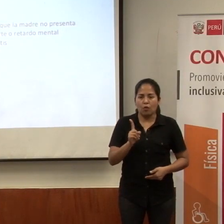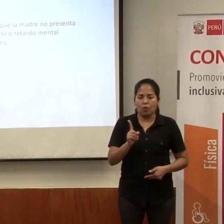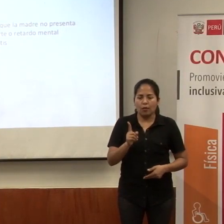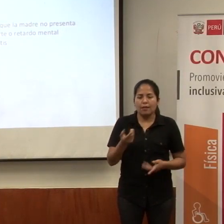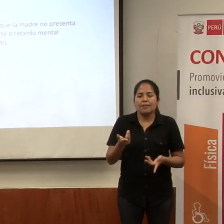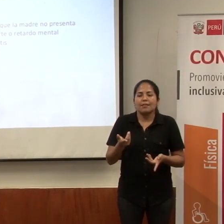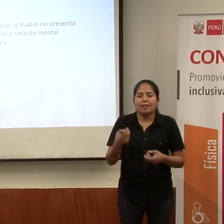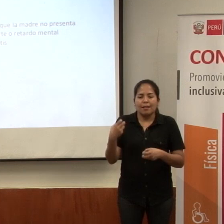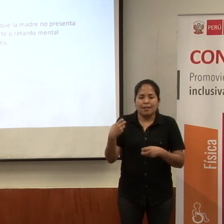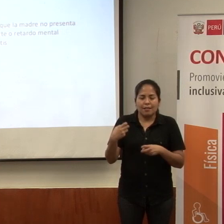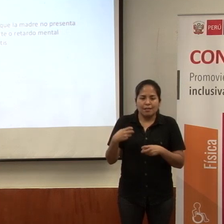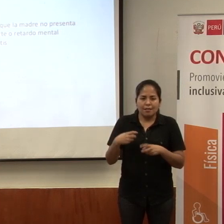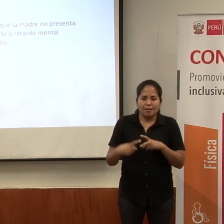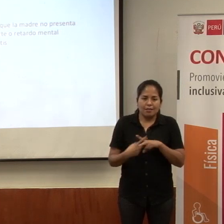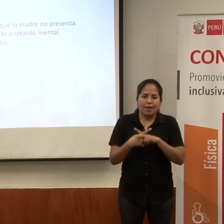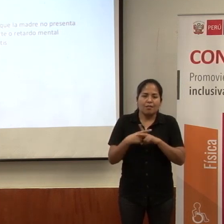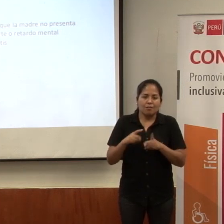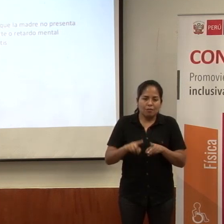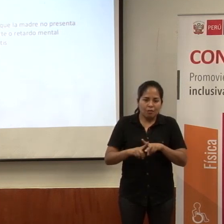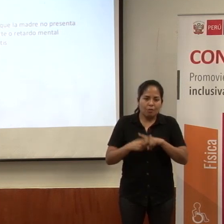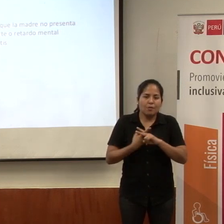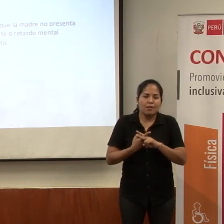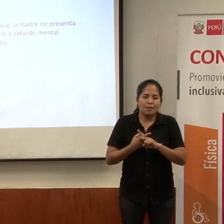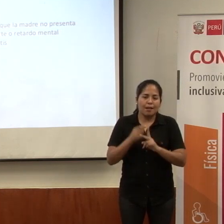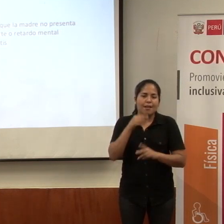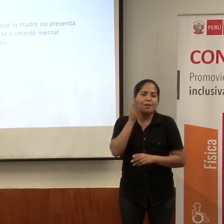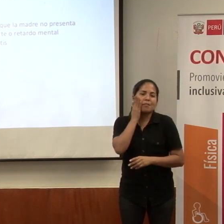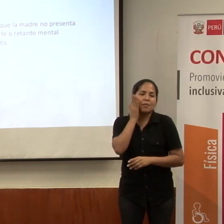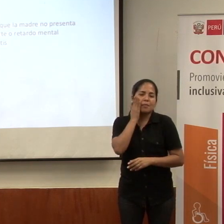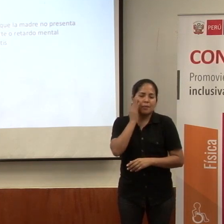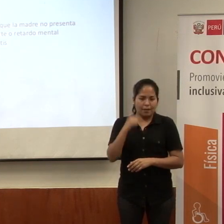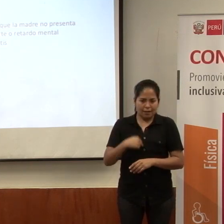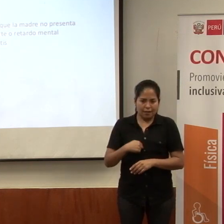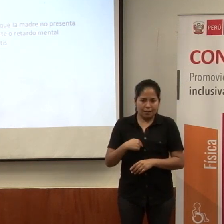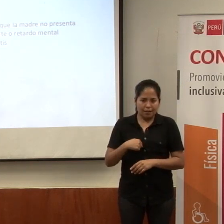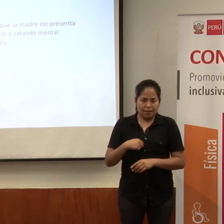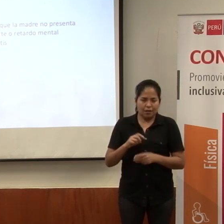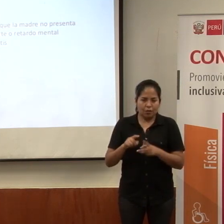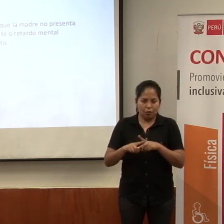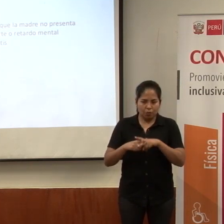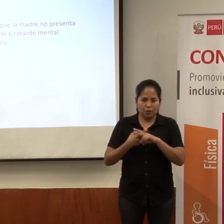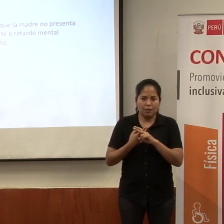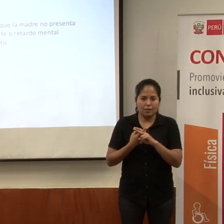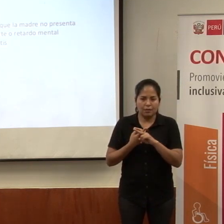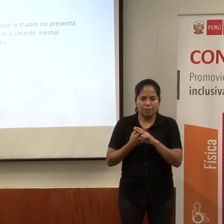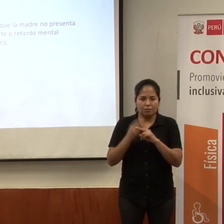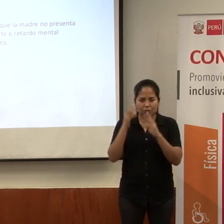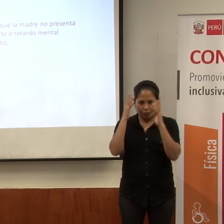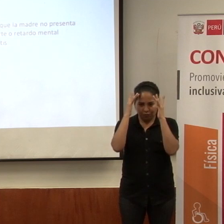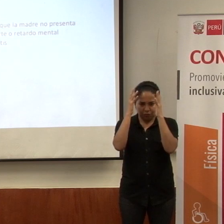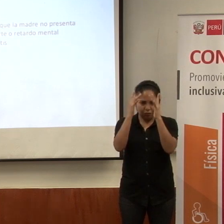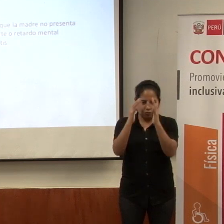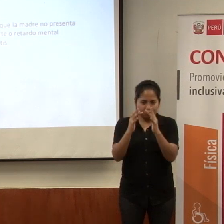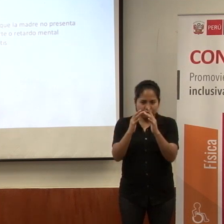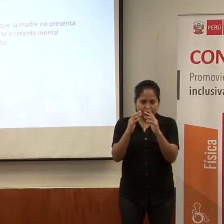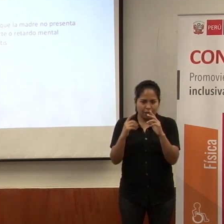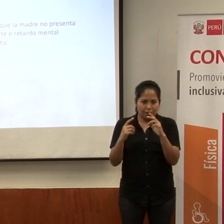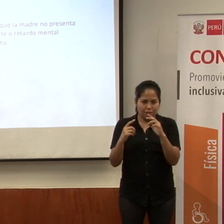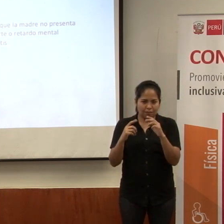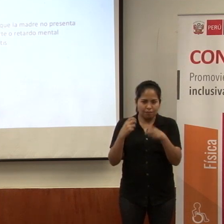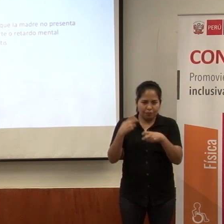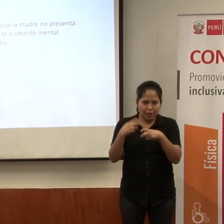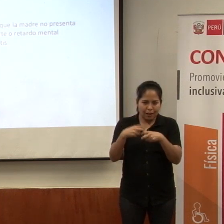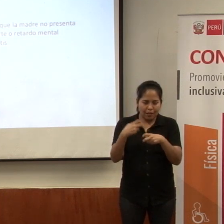agarra en las primeras semanas de gestación, provoca daño cerebral y ceguera. Una de las principales causas de ceguera en el